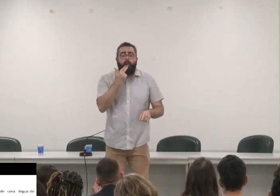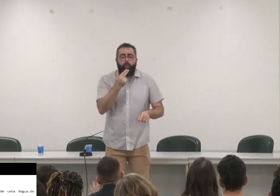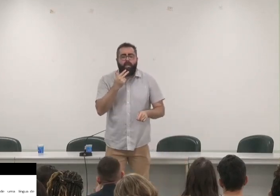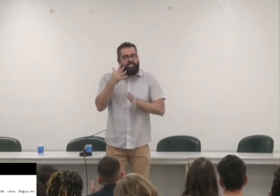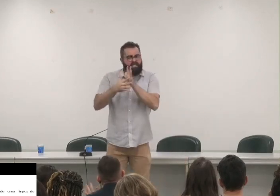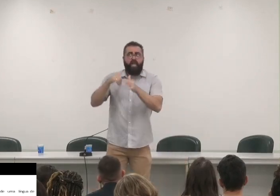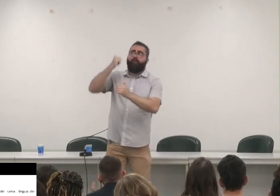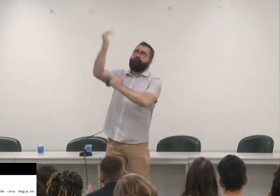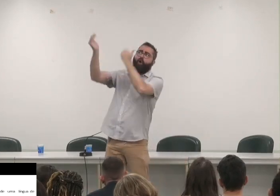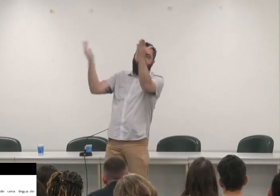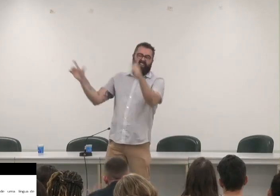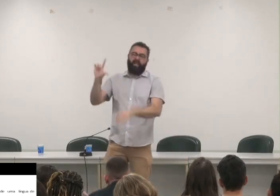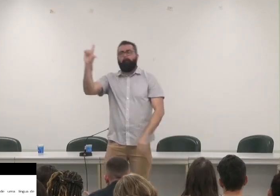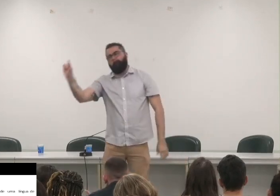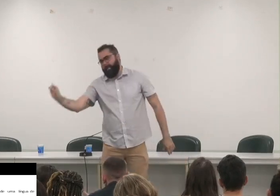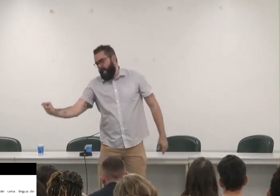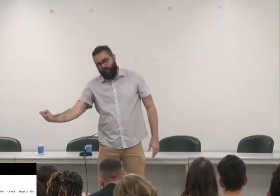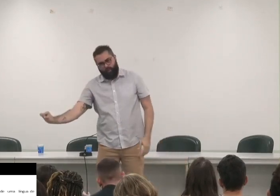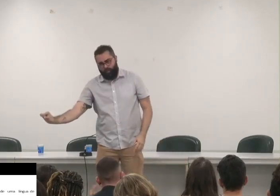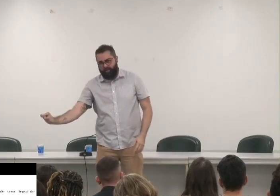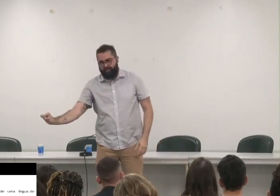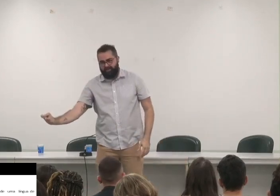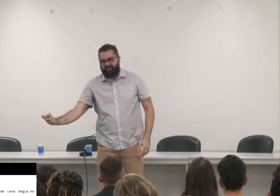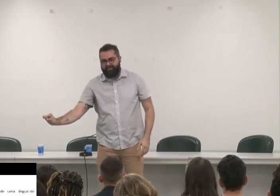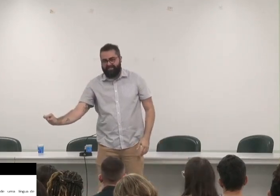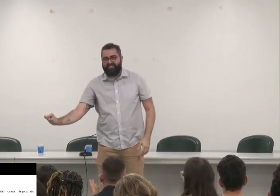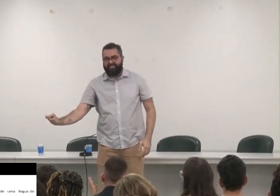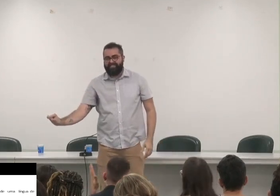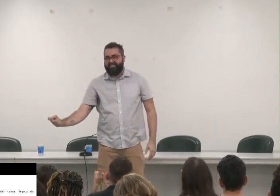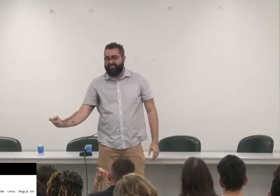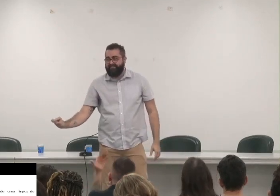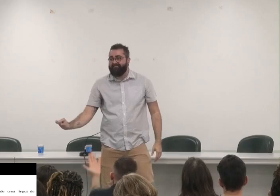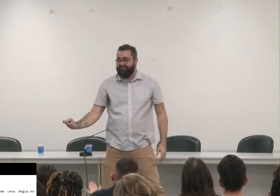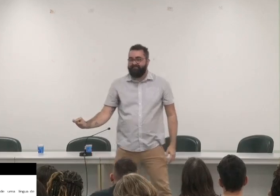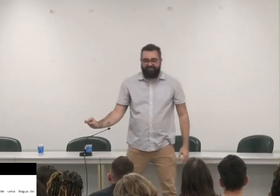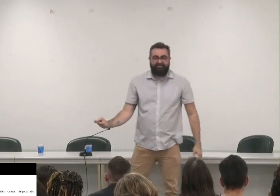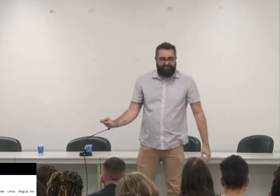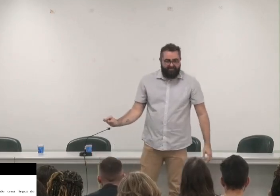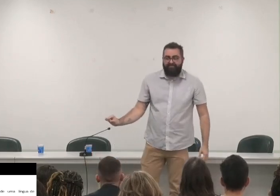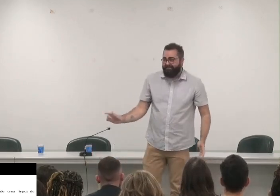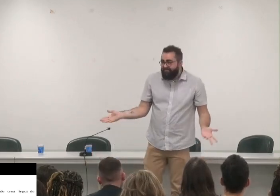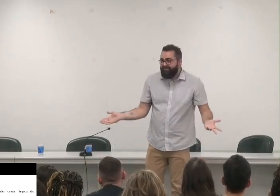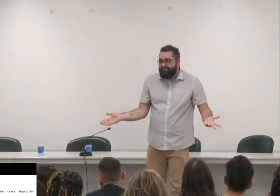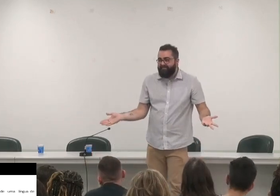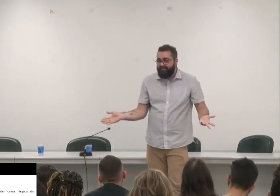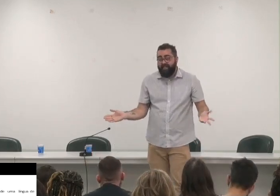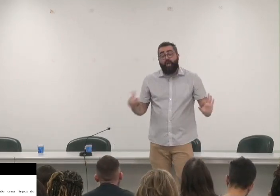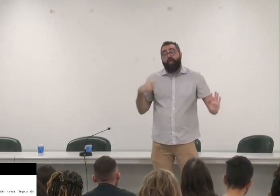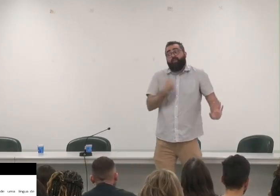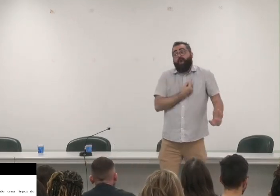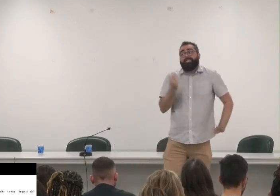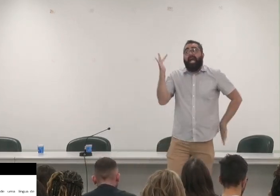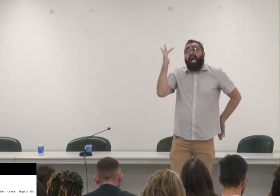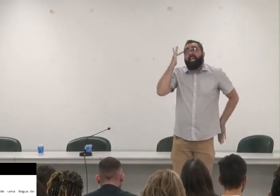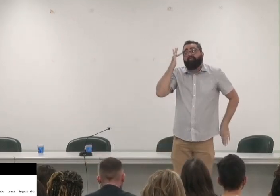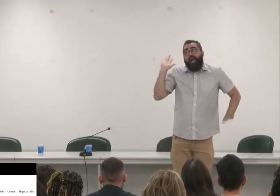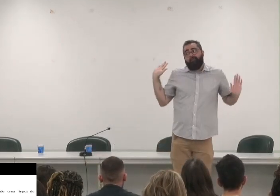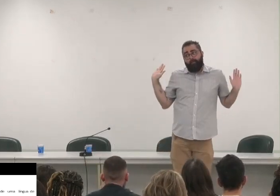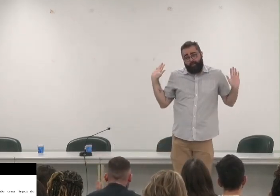nota razoável para o nível de iconicidade, e para as outras línguas de sinais, isso nem seria aparente. Essa foi a